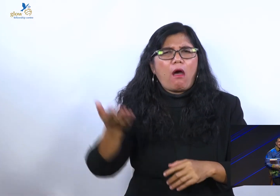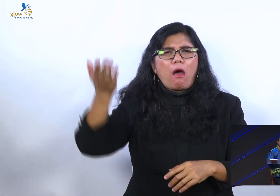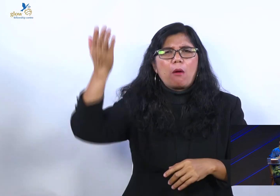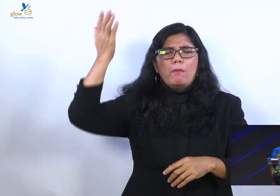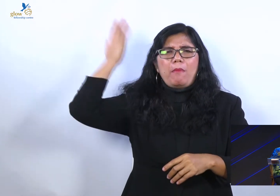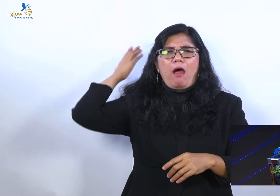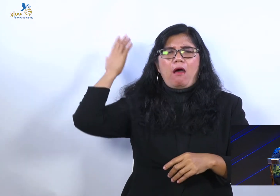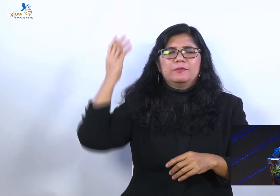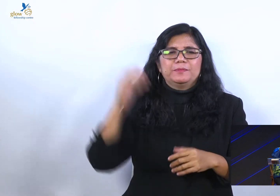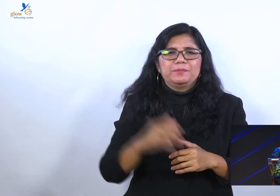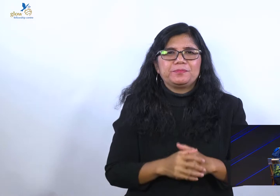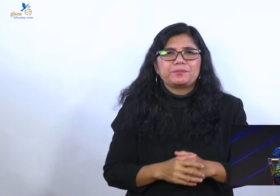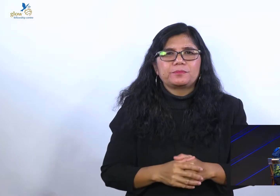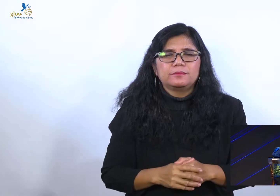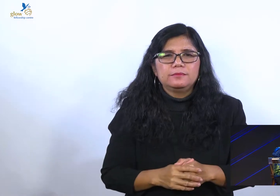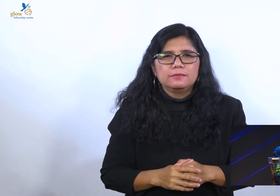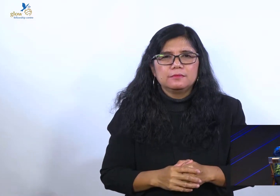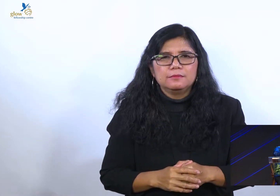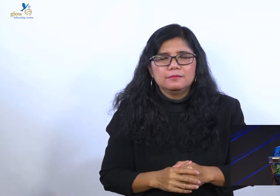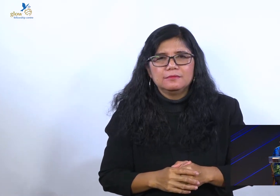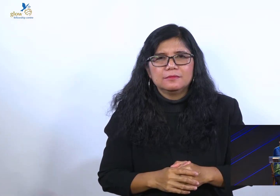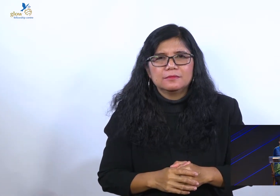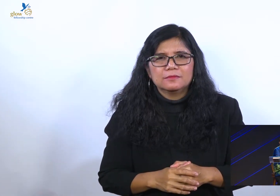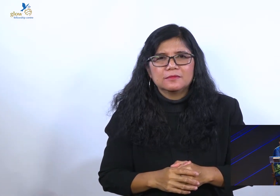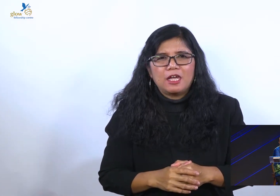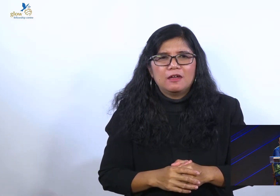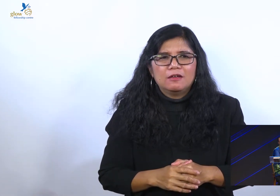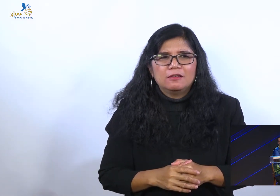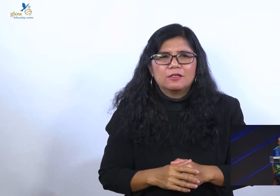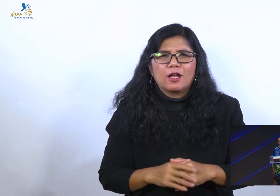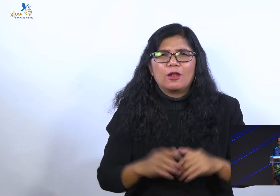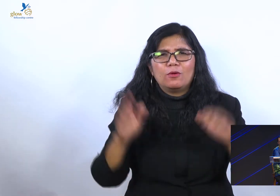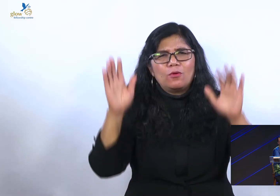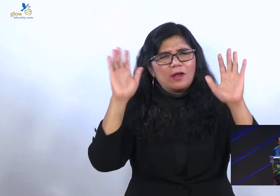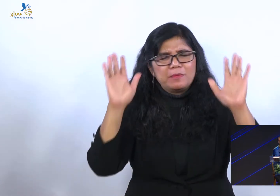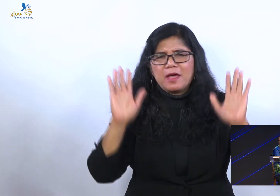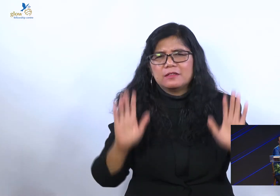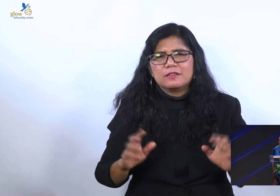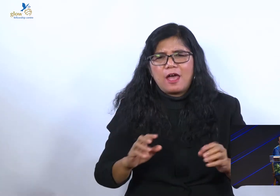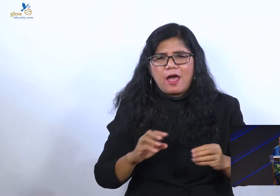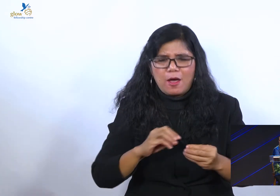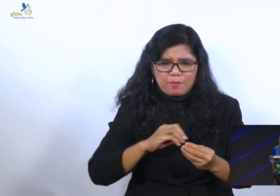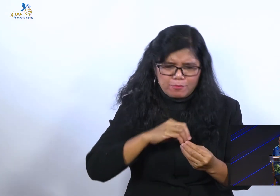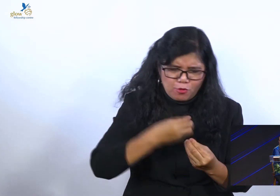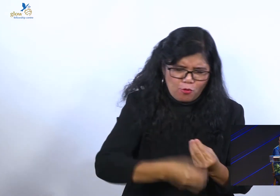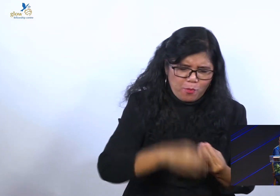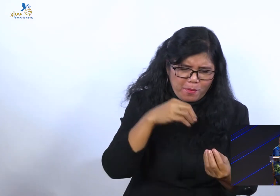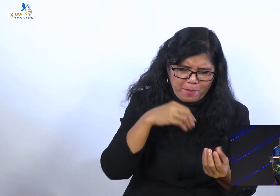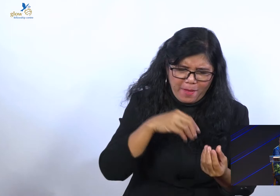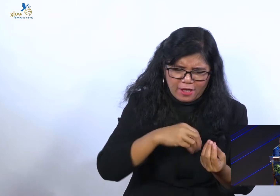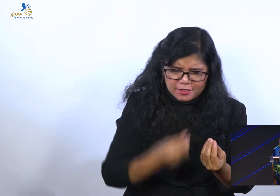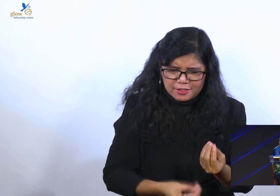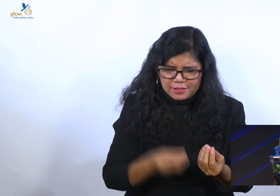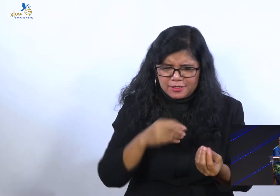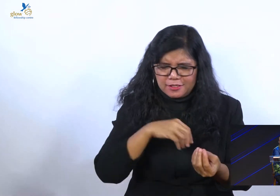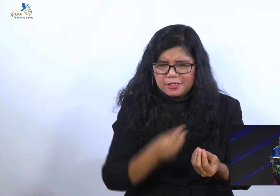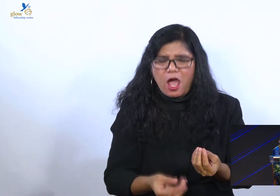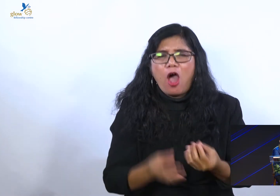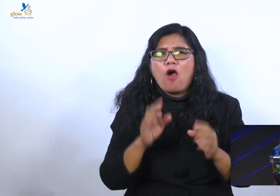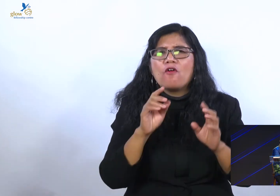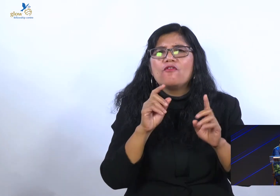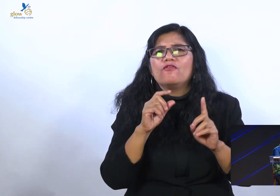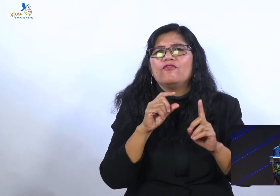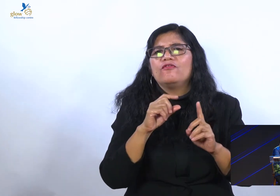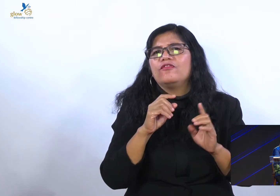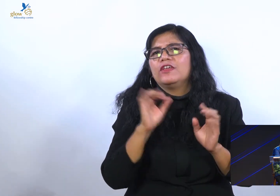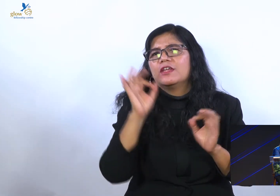memang luar biasa dalam mengupas firman. Tetapi jangan jadikan kesalahan saudaramu.